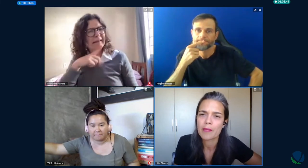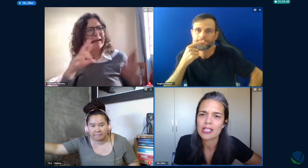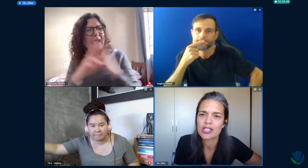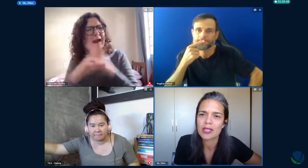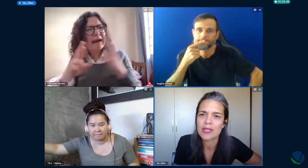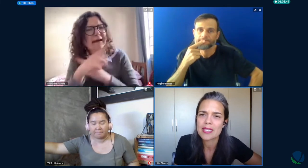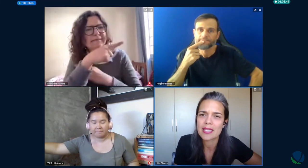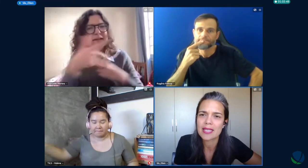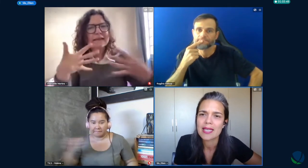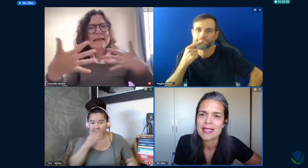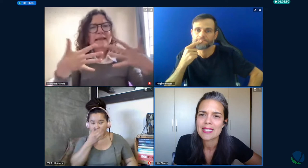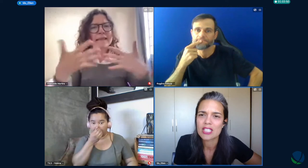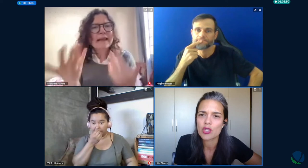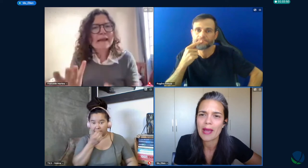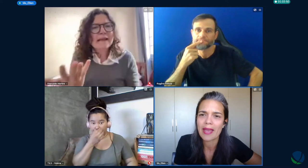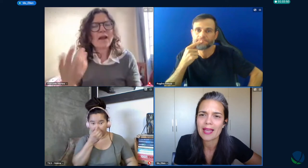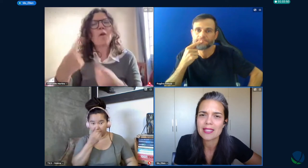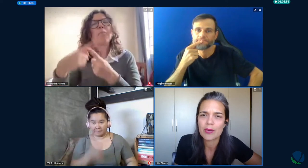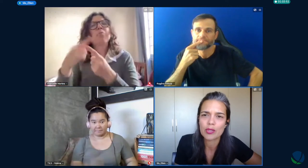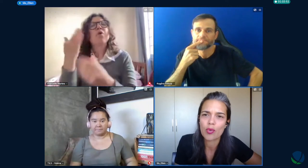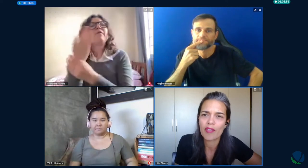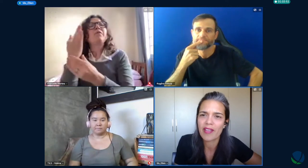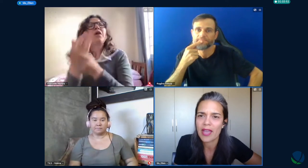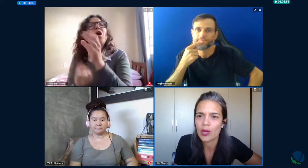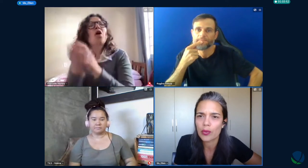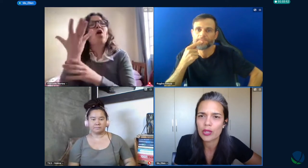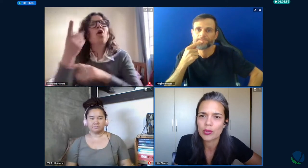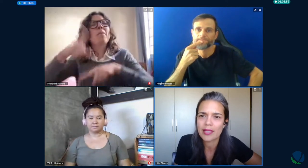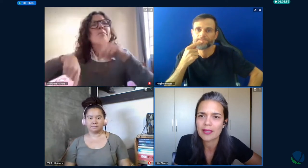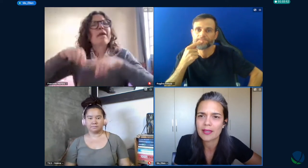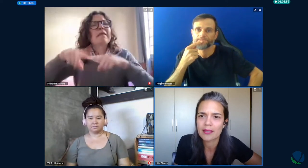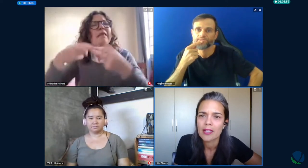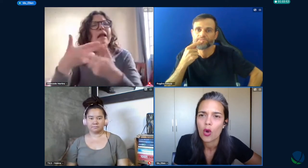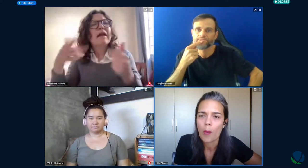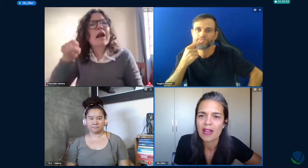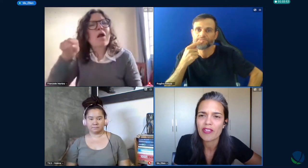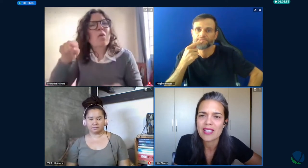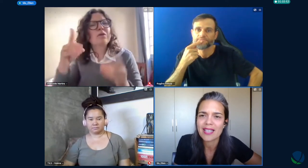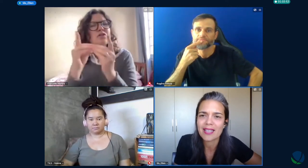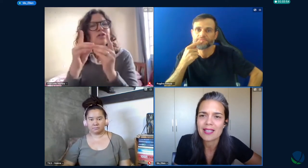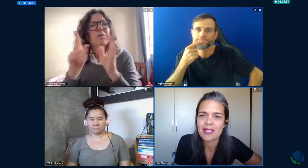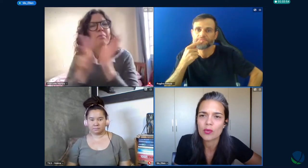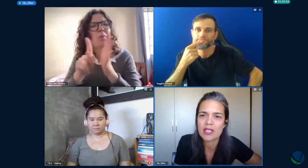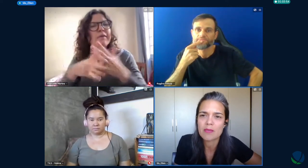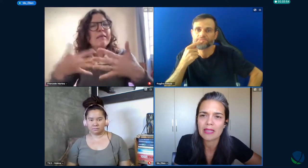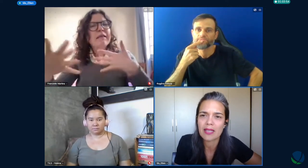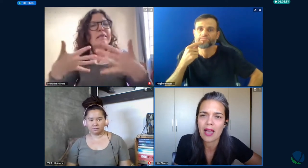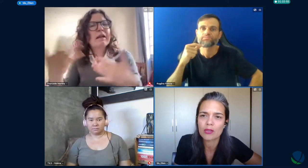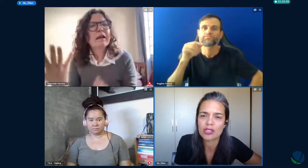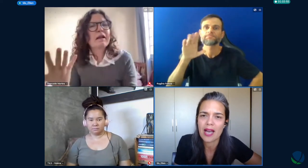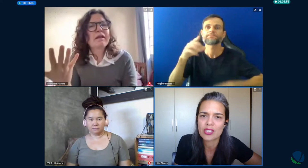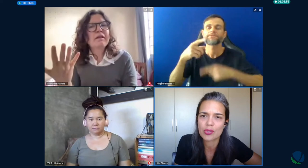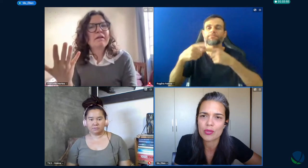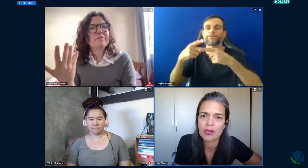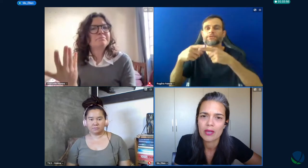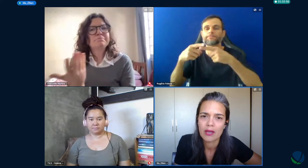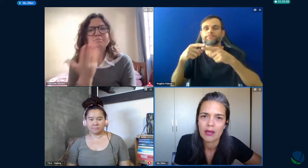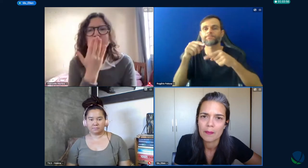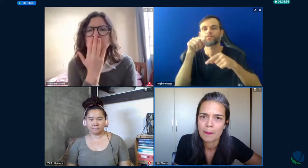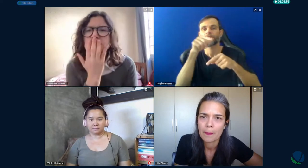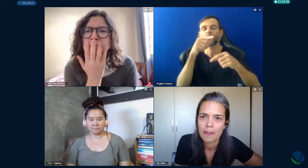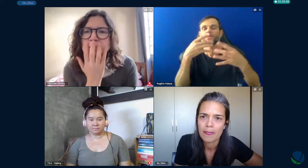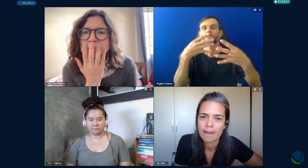Eu fico imaginando assim, se existe uma relação entre o governo e o DETRAN. Como é que foi essa criação desse material didático